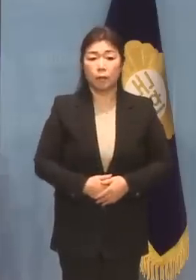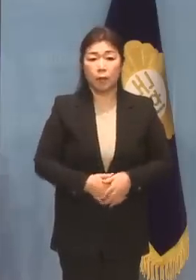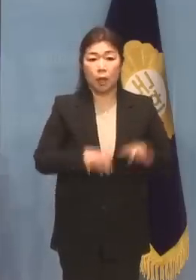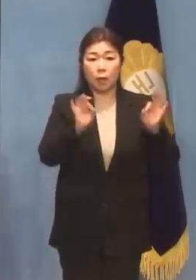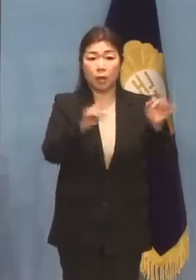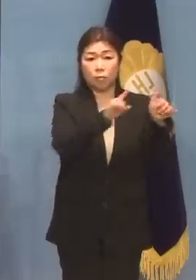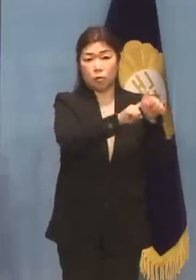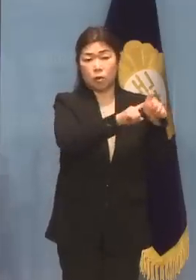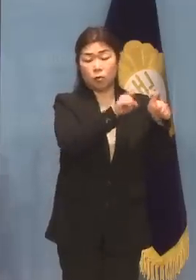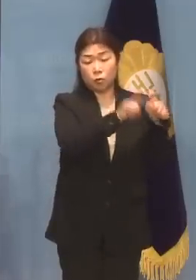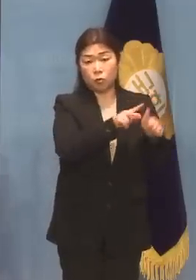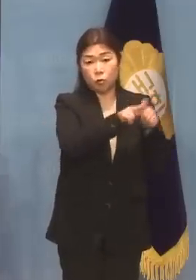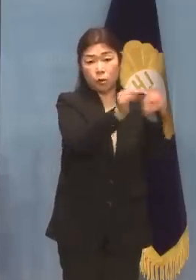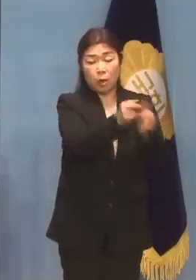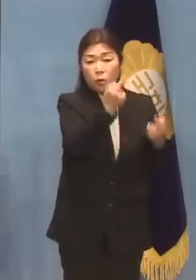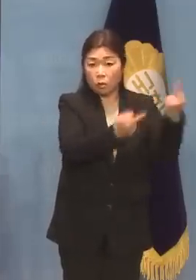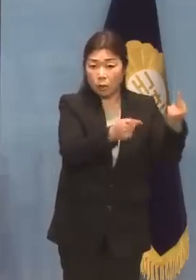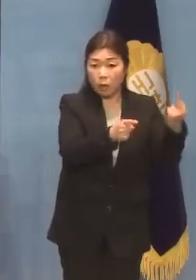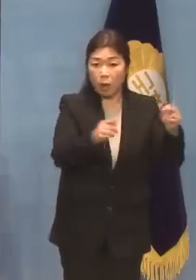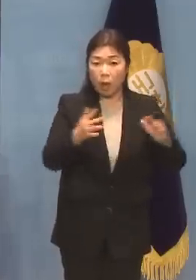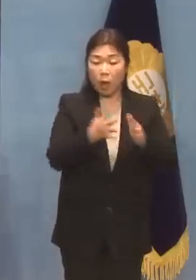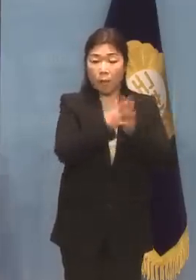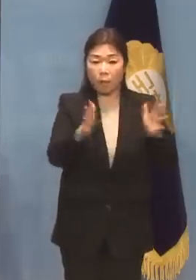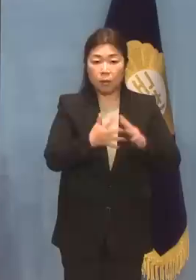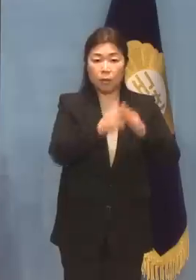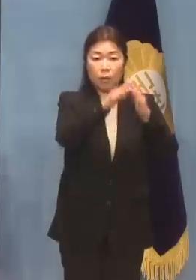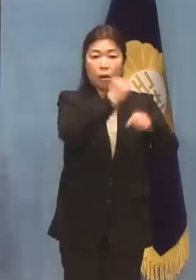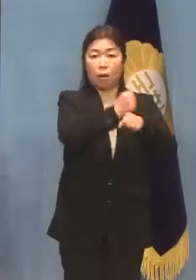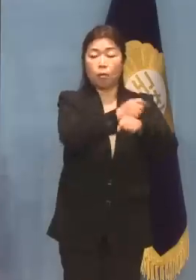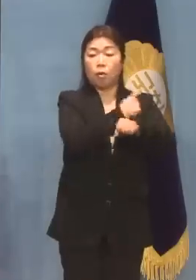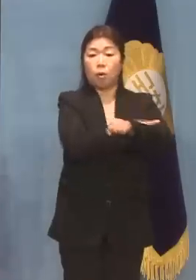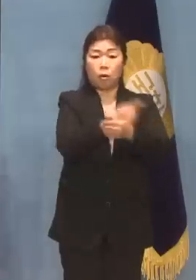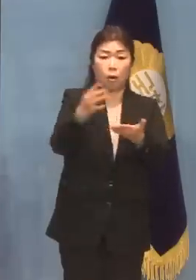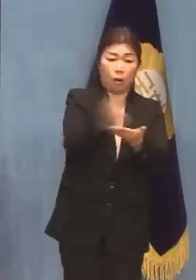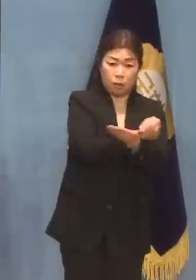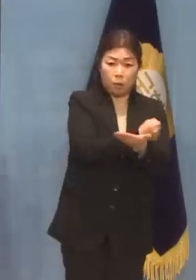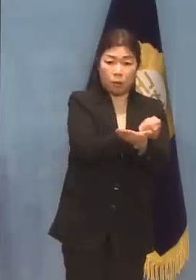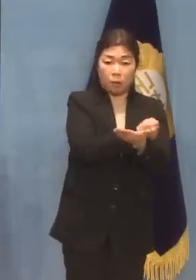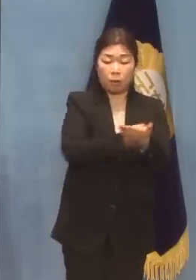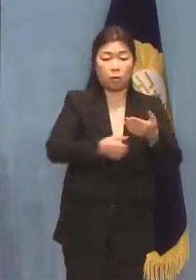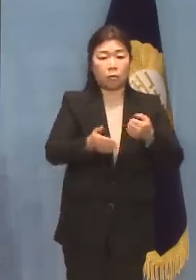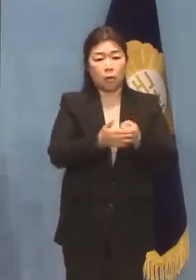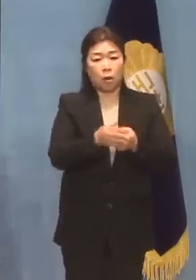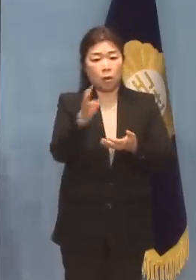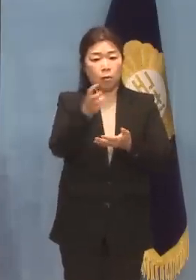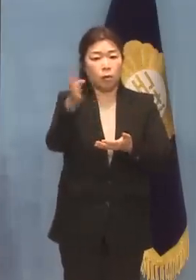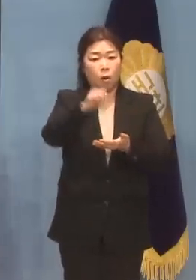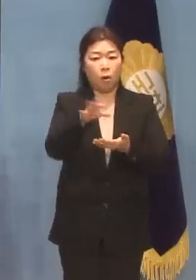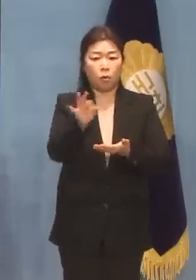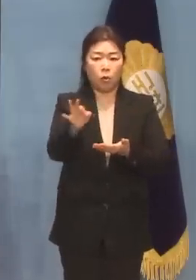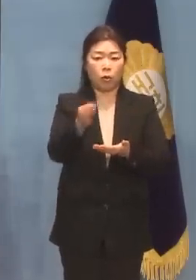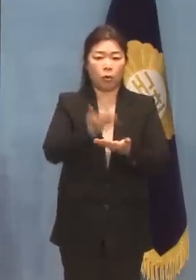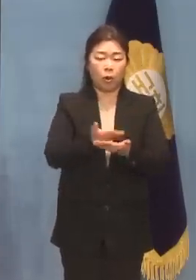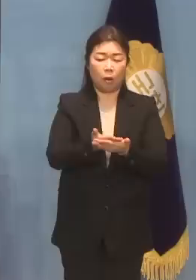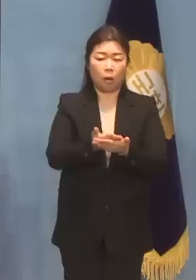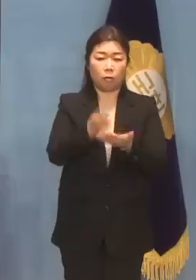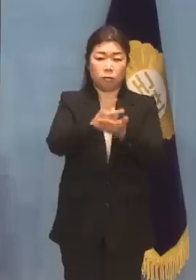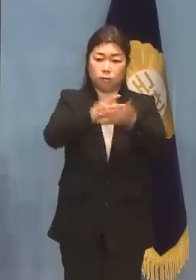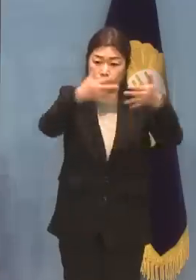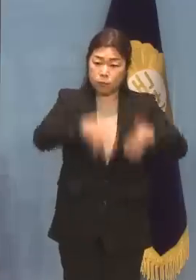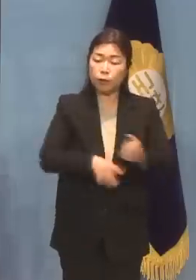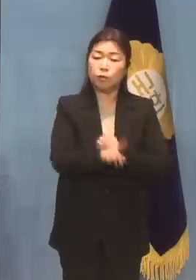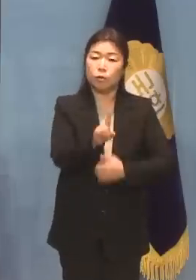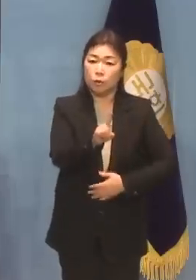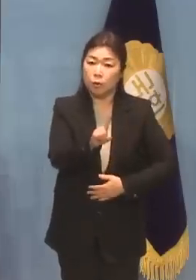형제들이 아파트 사업권을 뺏어줄 테니 30억을 달라고 한 것이 가능했던 이유는